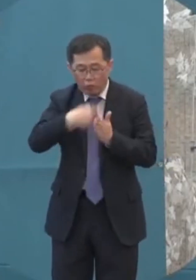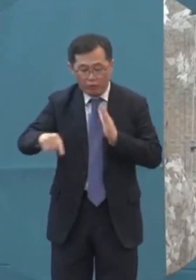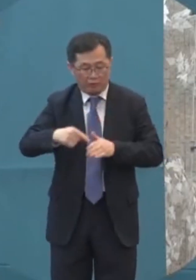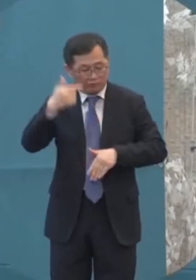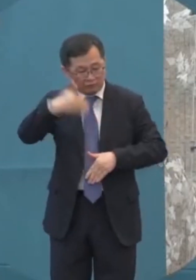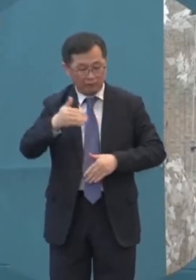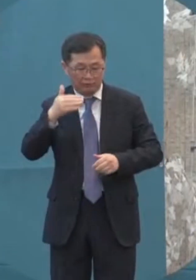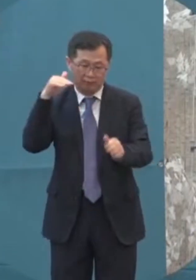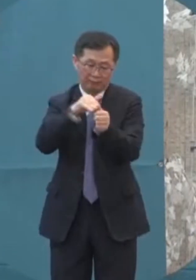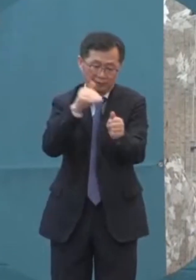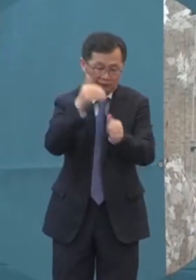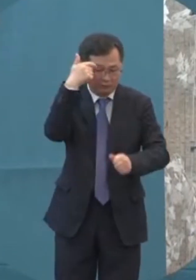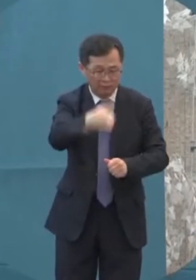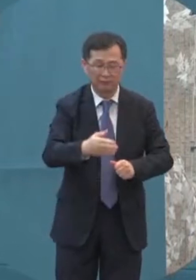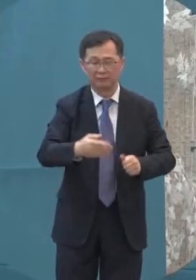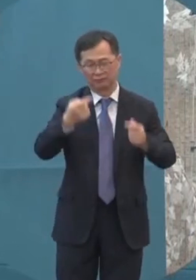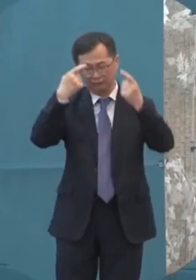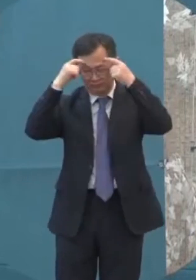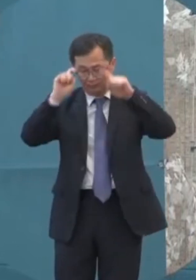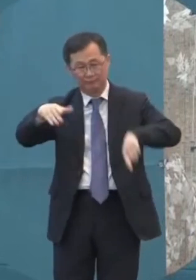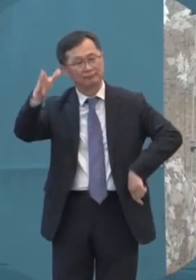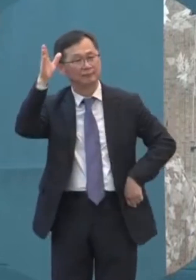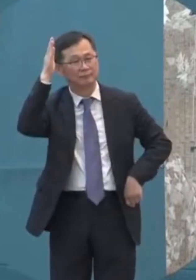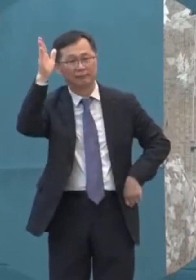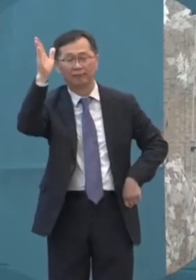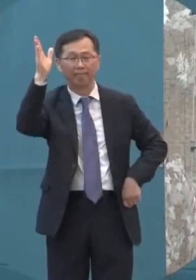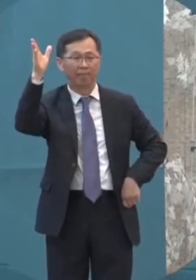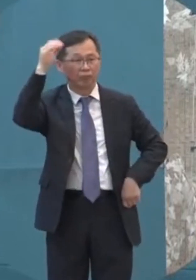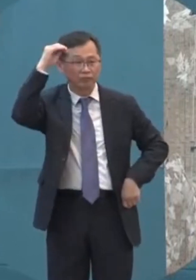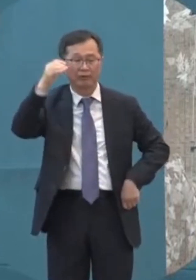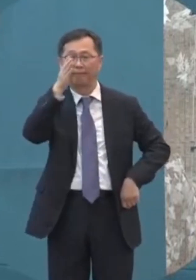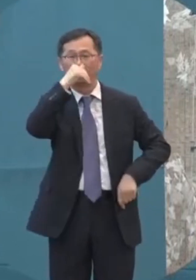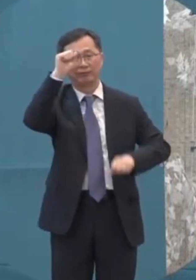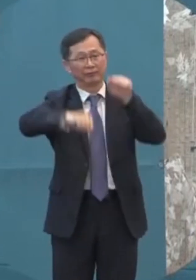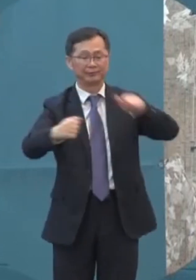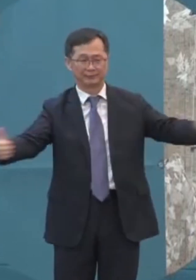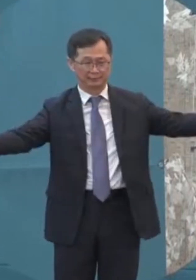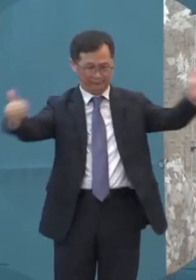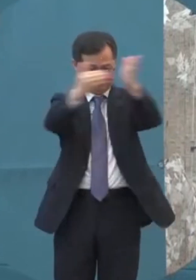겁니까? 그런 못난 정치 끝내주세요.